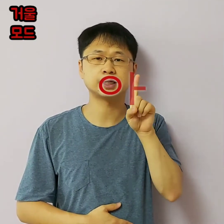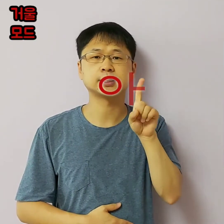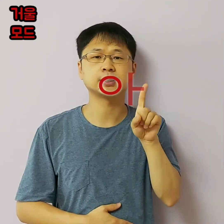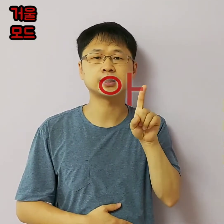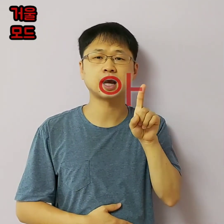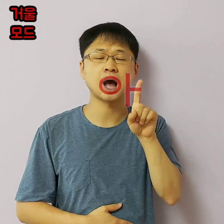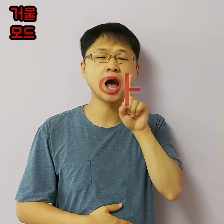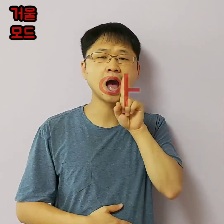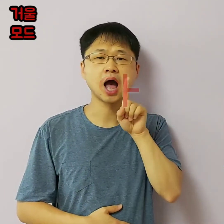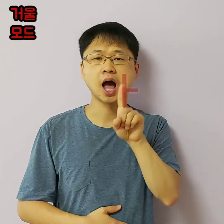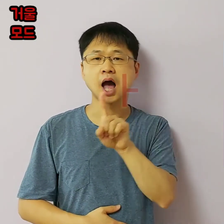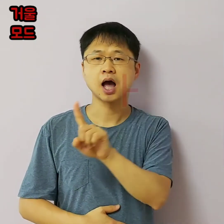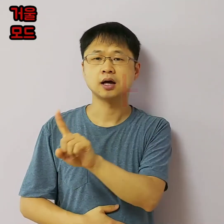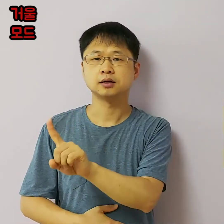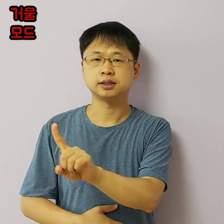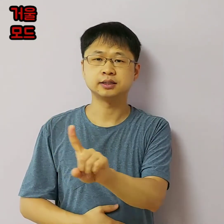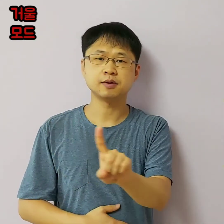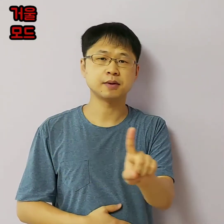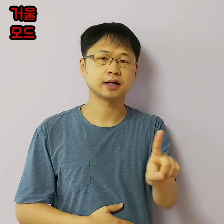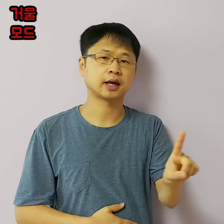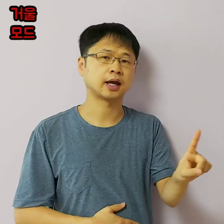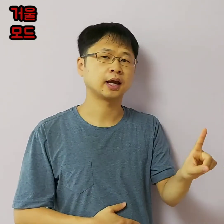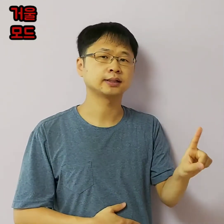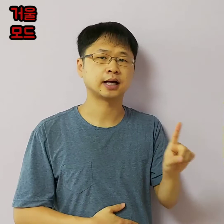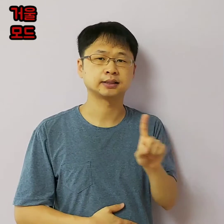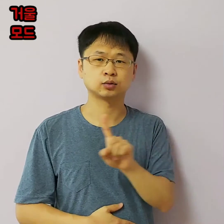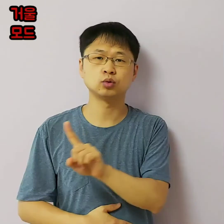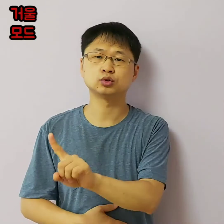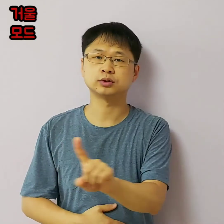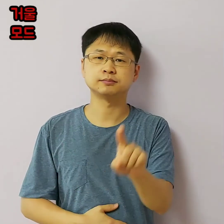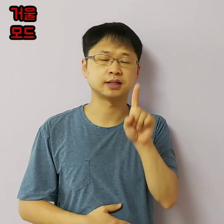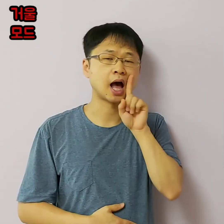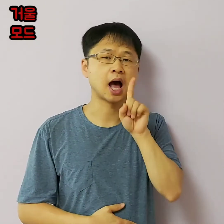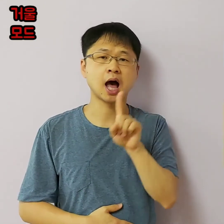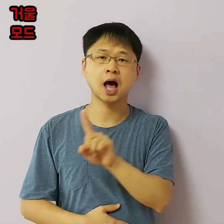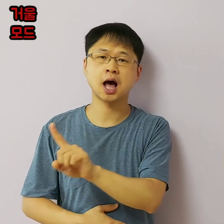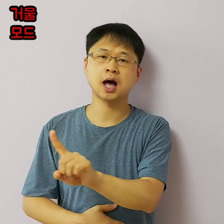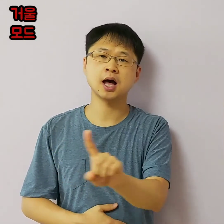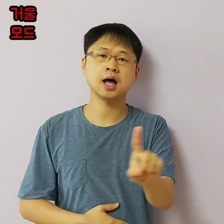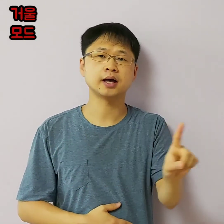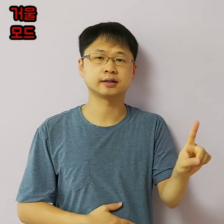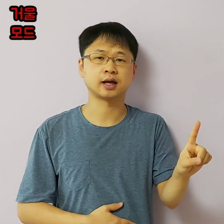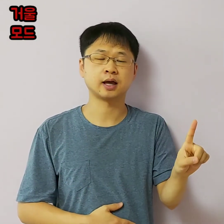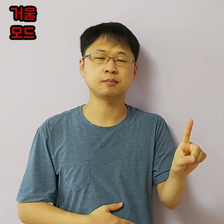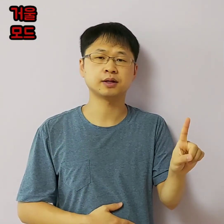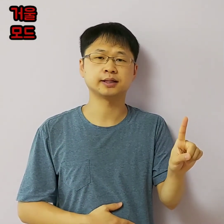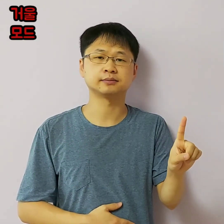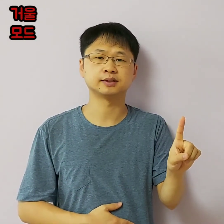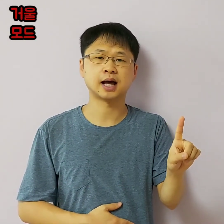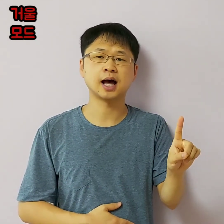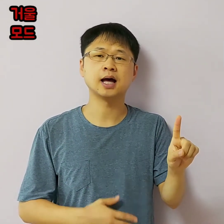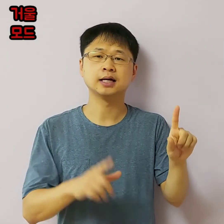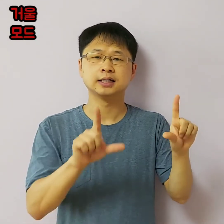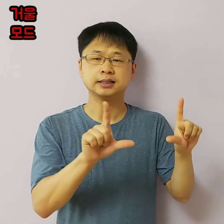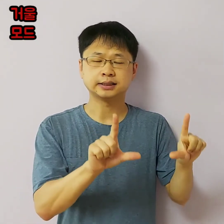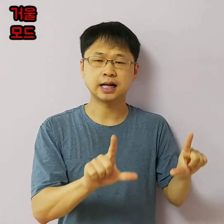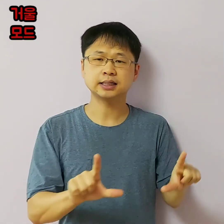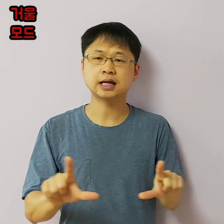살짝 댔다가 리듬에 맞게 살짝 돌려주었습니다. 이렇게 표현하였습니다.